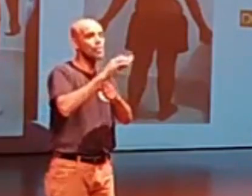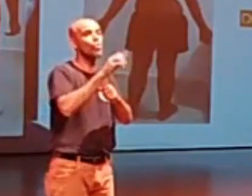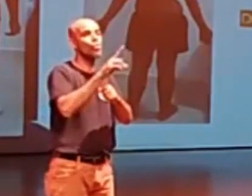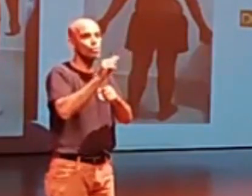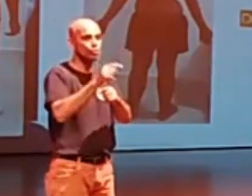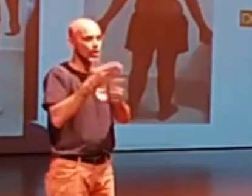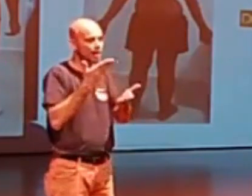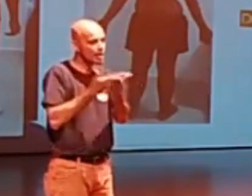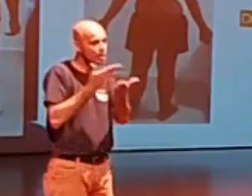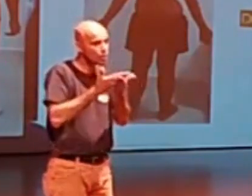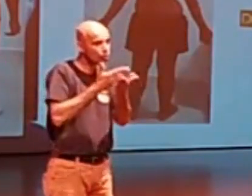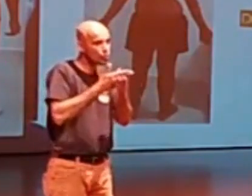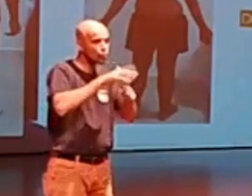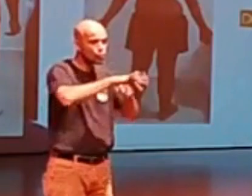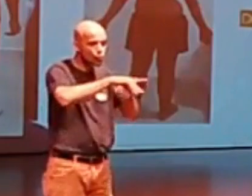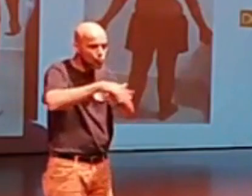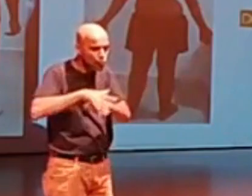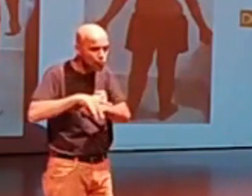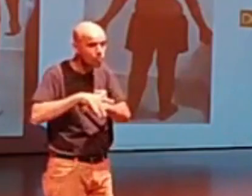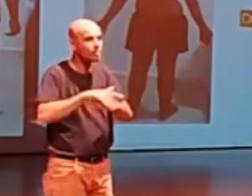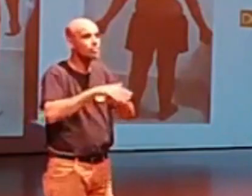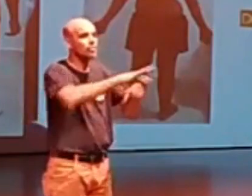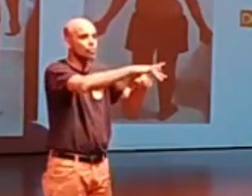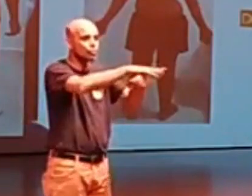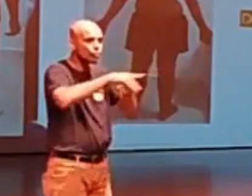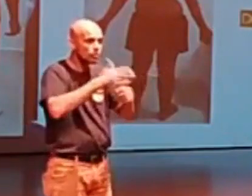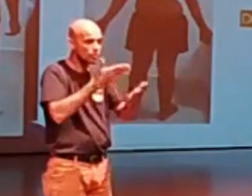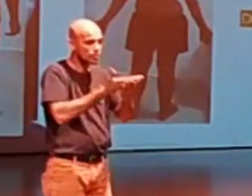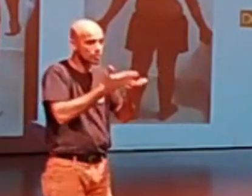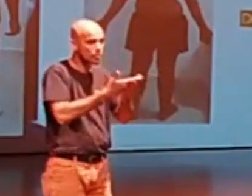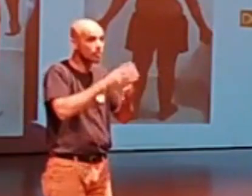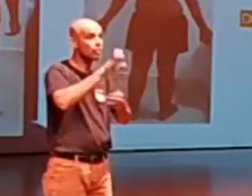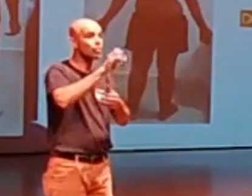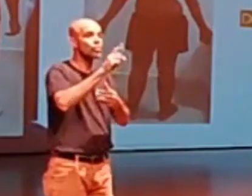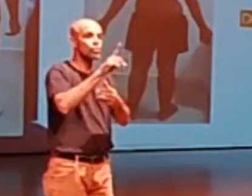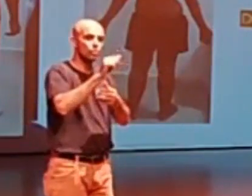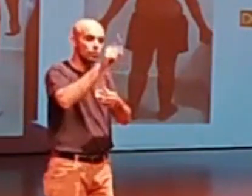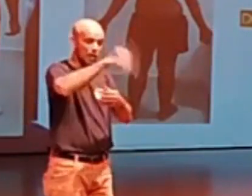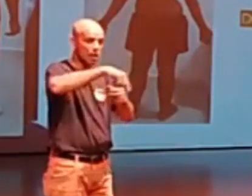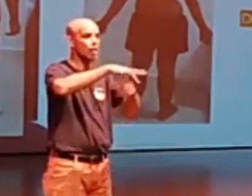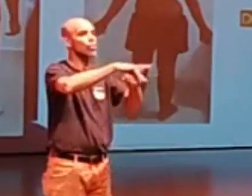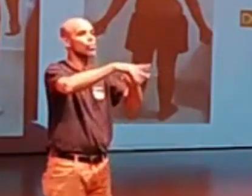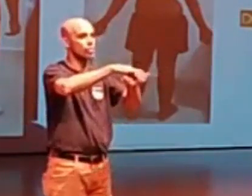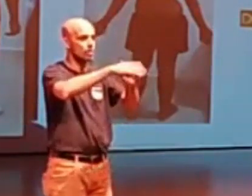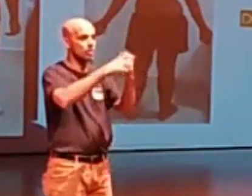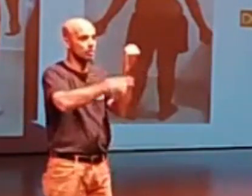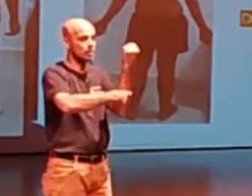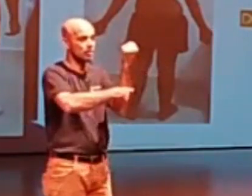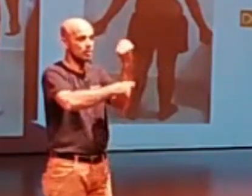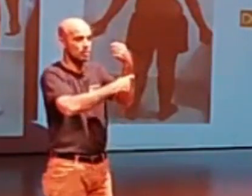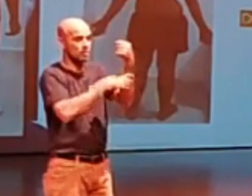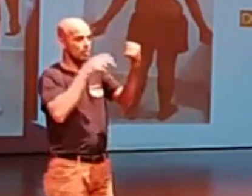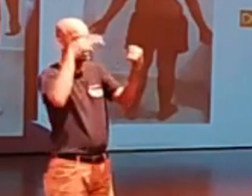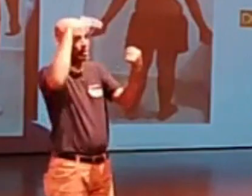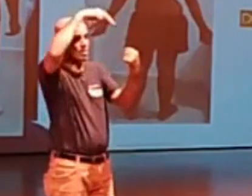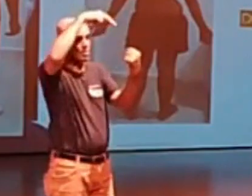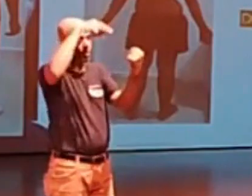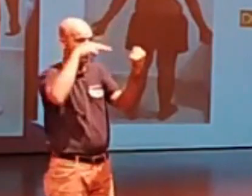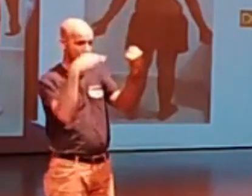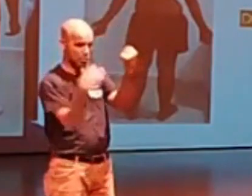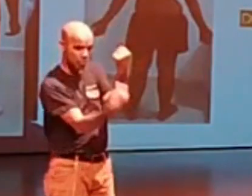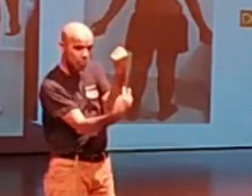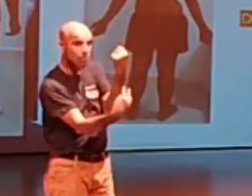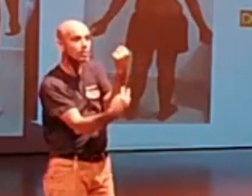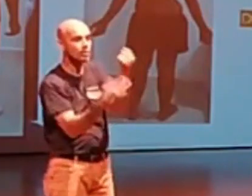é o estudo de uma doença. Tem que chamar, é uma doença mesmo. Escoliose é uma doença. É uma deformidade tridimensional em 3 planos que ela